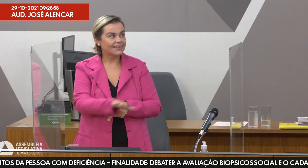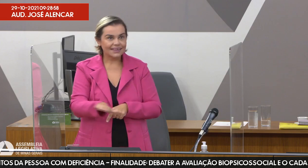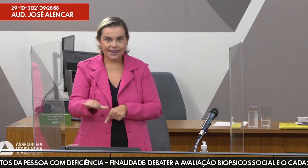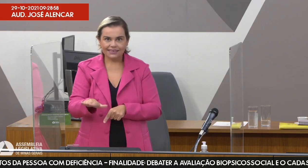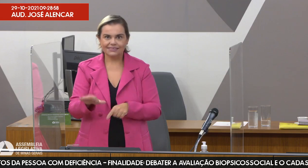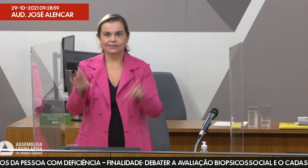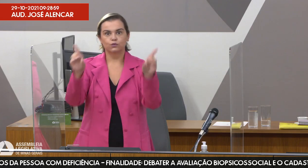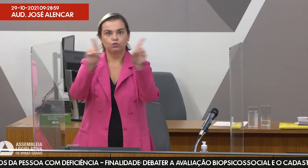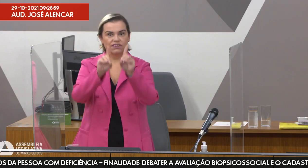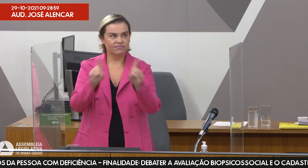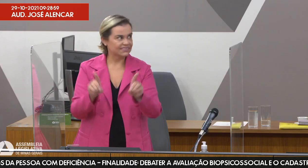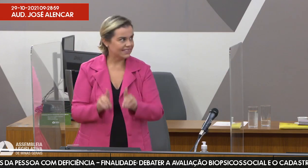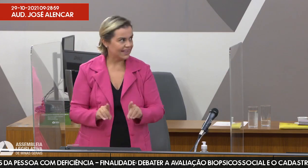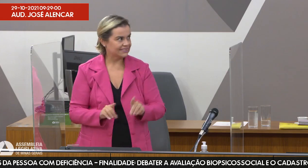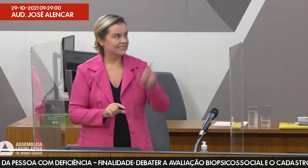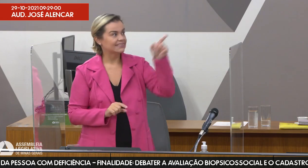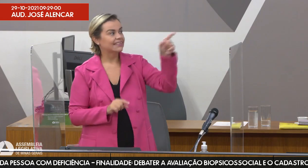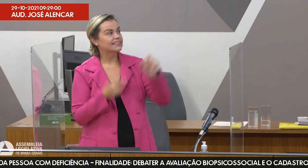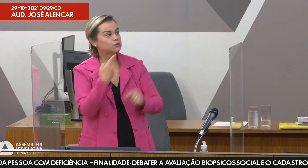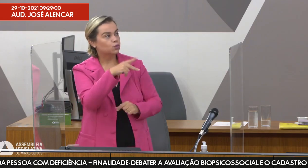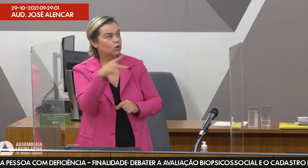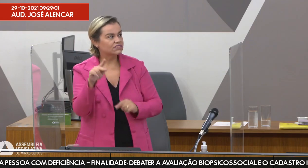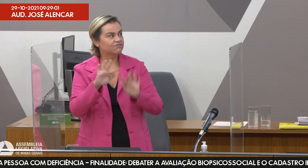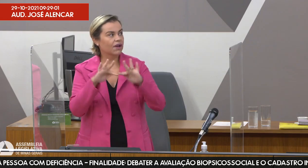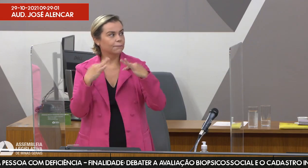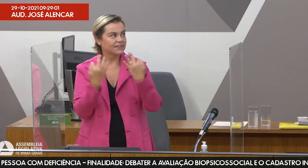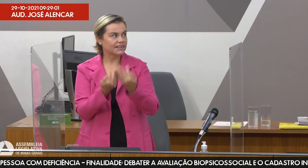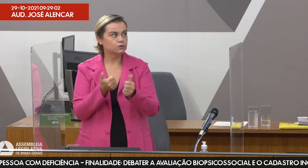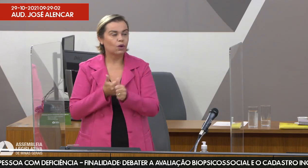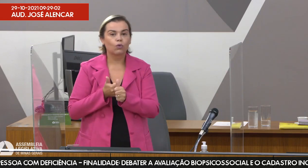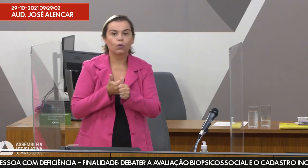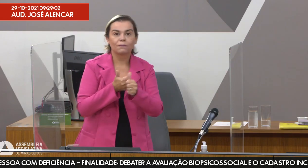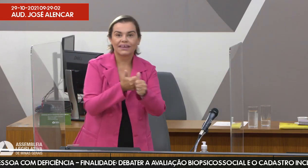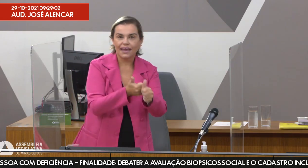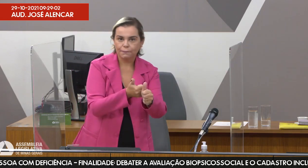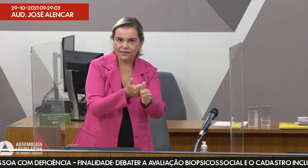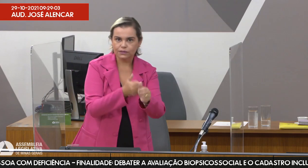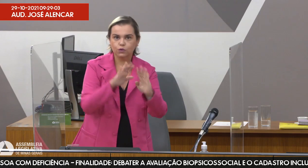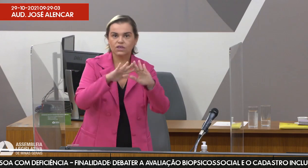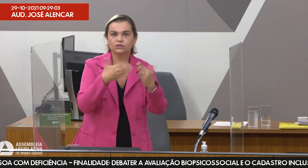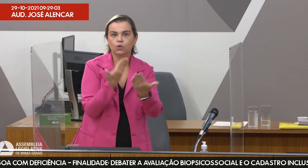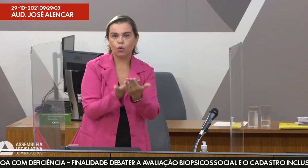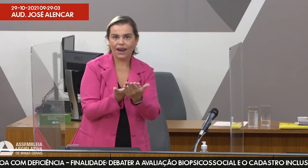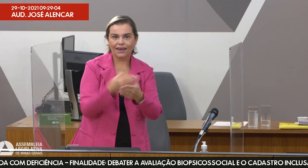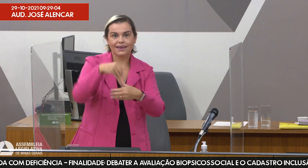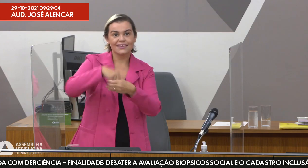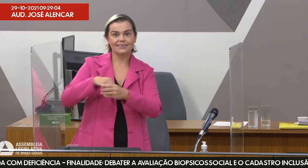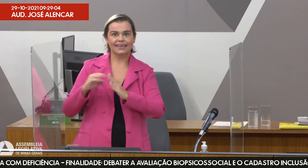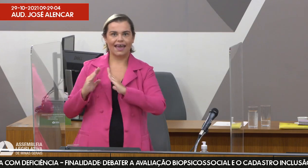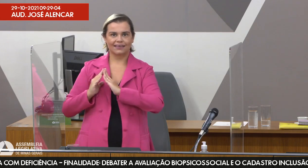formato HTML para que sejam lidas pelos softwares utilizados pelas pessoas cegas.